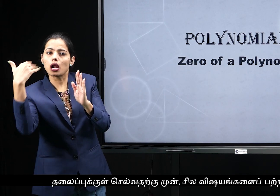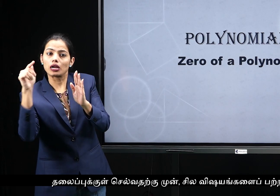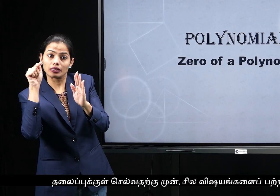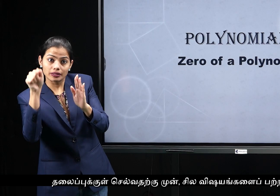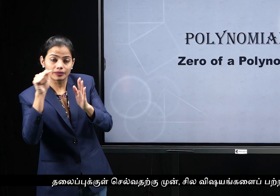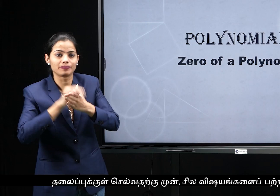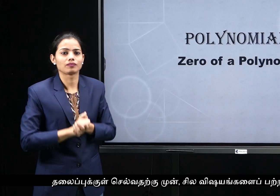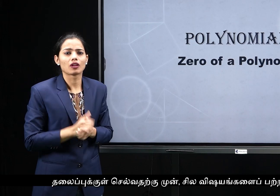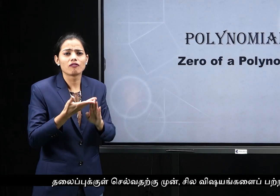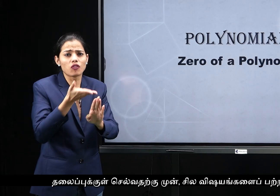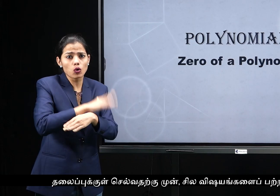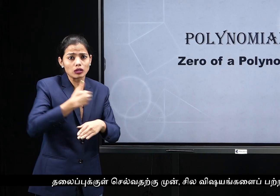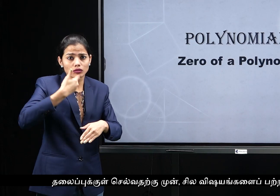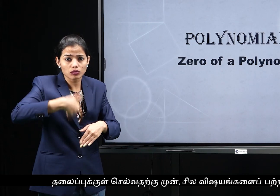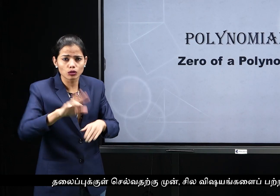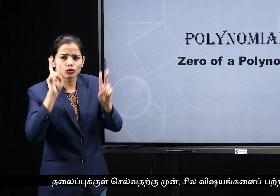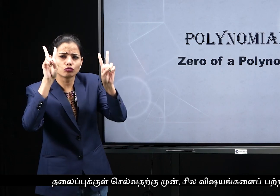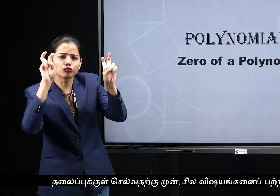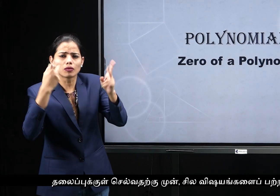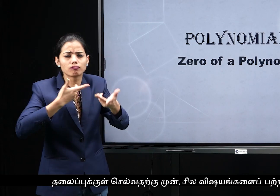தலைப்புக்குள் செல்வதற்கு முன் சில விஷயங்களை பற்றி விவாதிப்போம்.